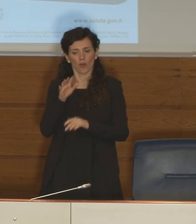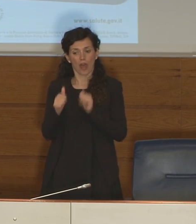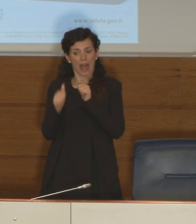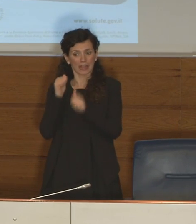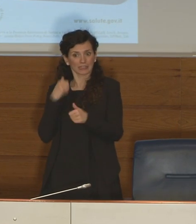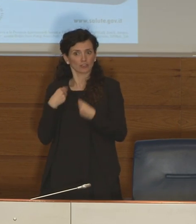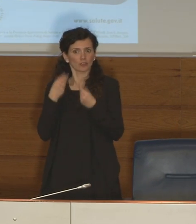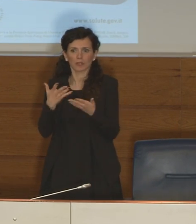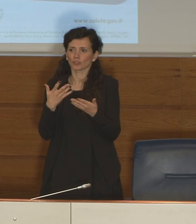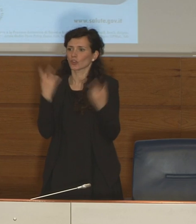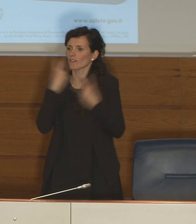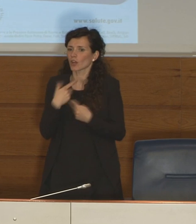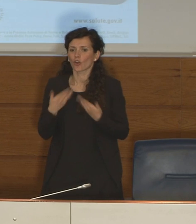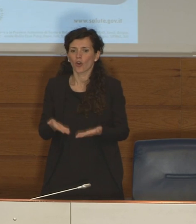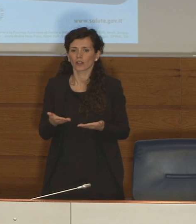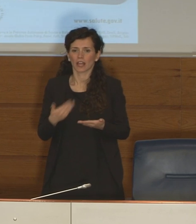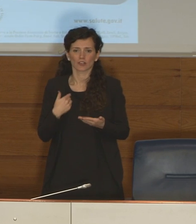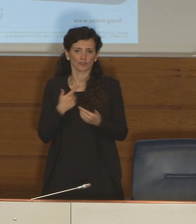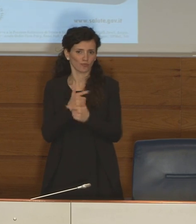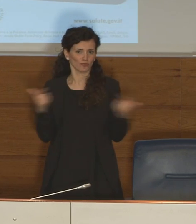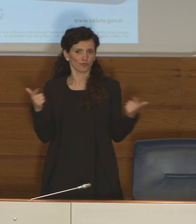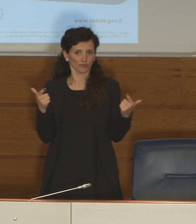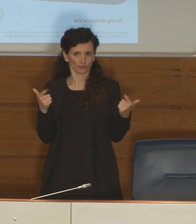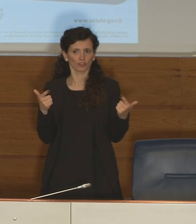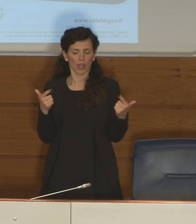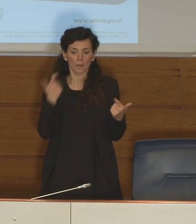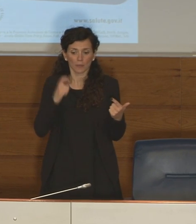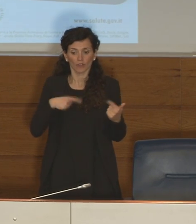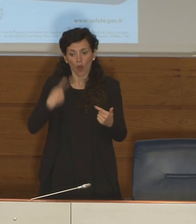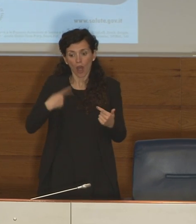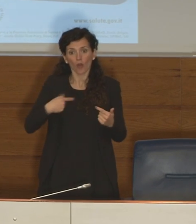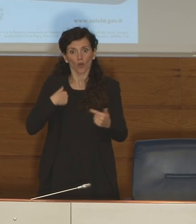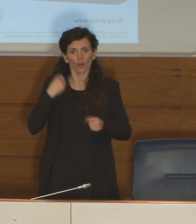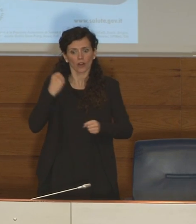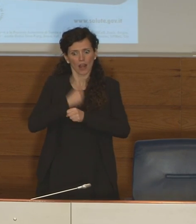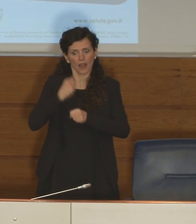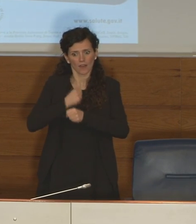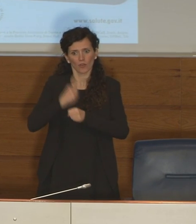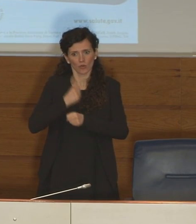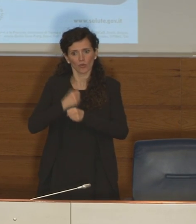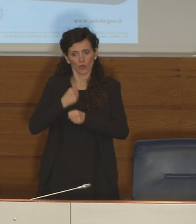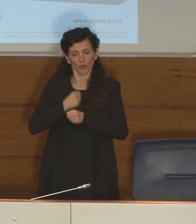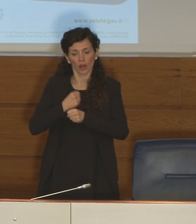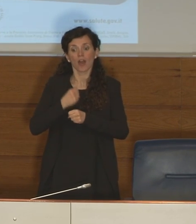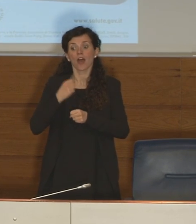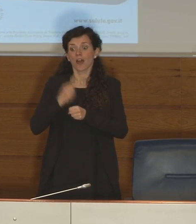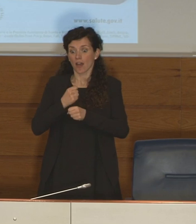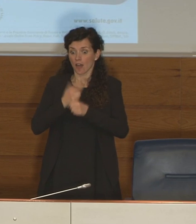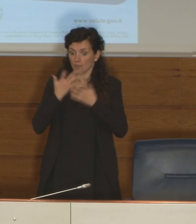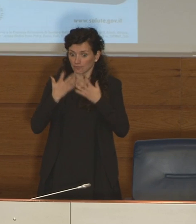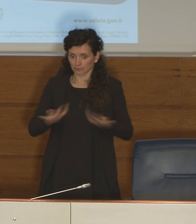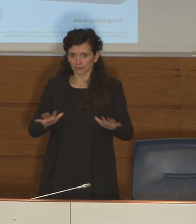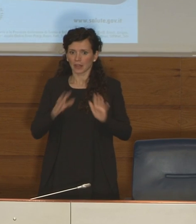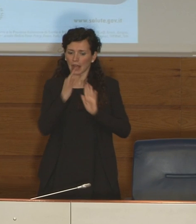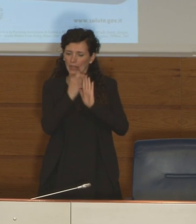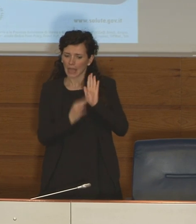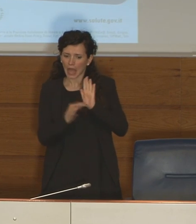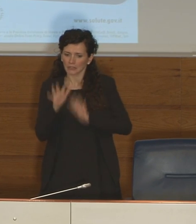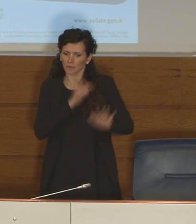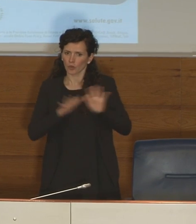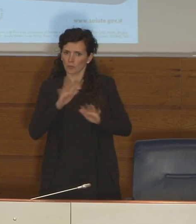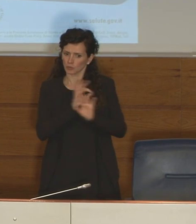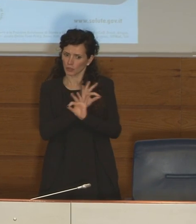non ci sono nel senso che si sta lavorando e quindi fin quando non sono definitivi i dati ebbene